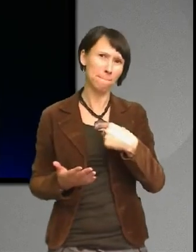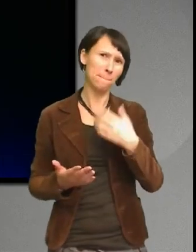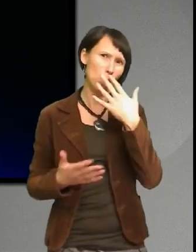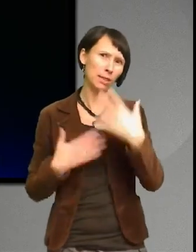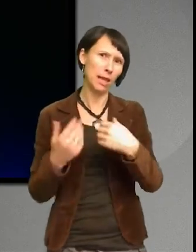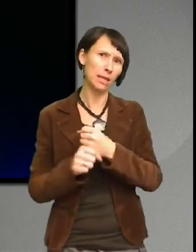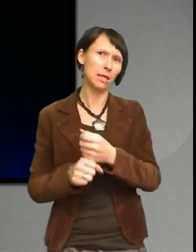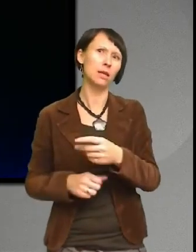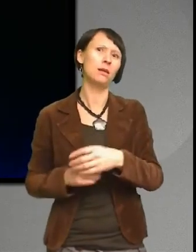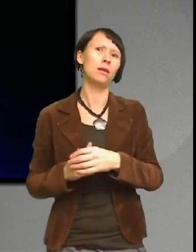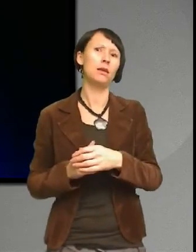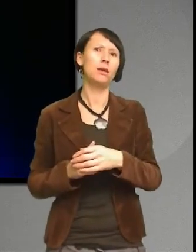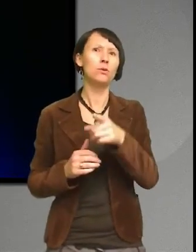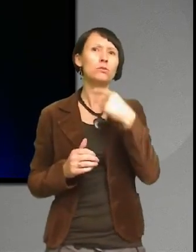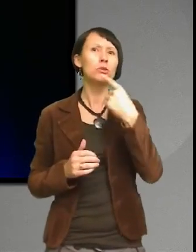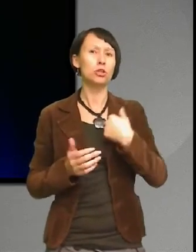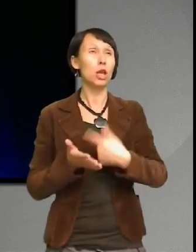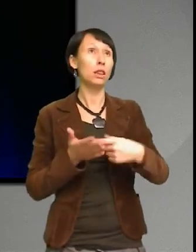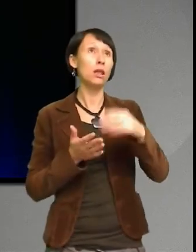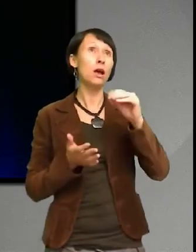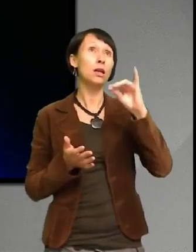Hon var så satt, hon var kanske åtta.